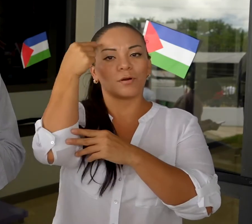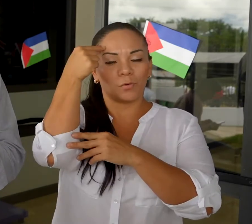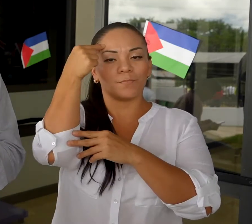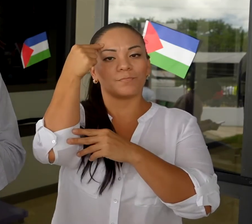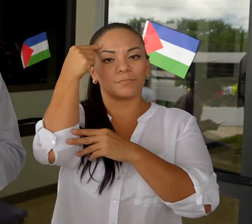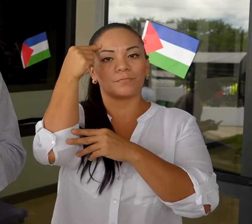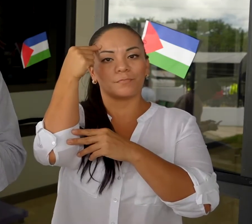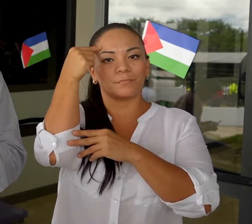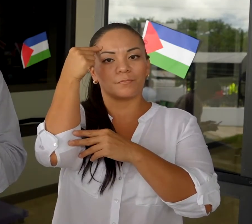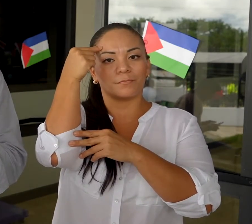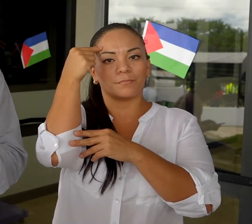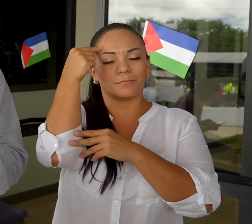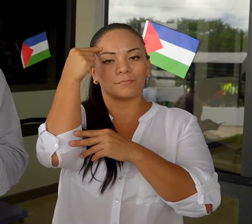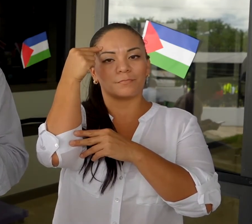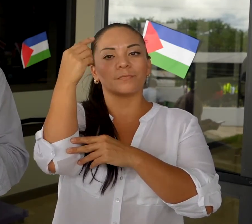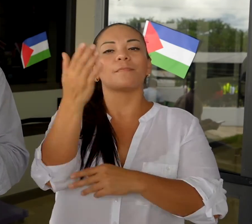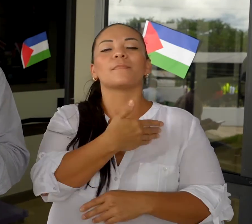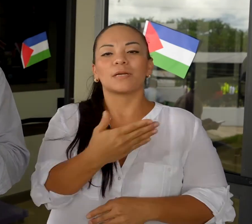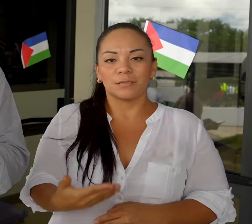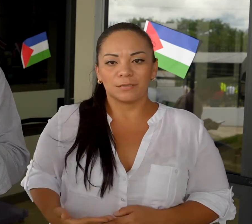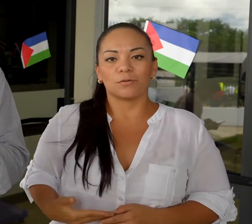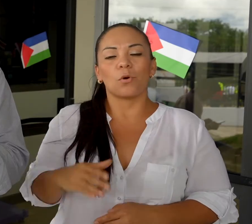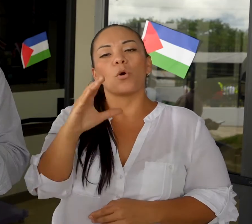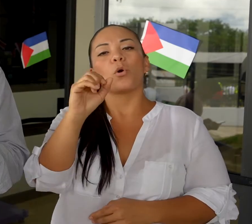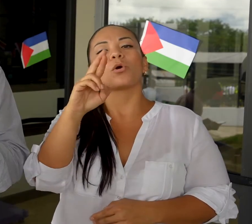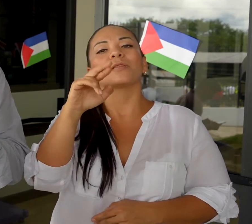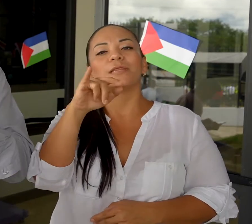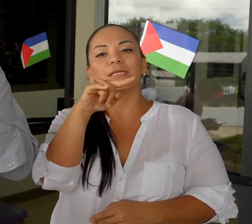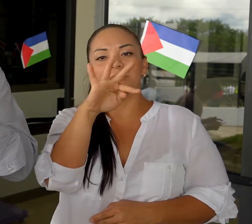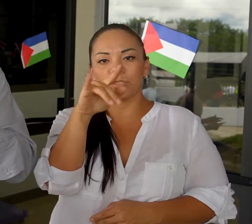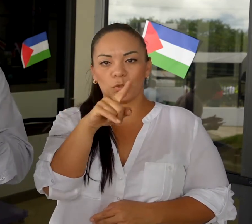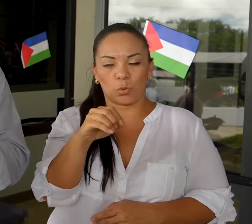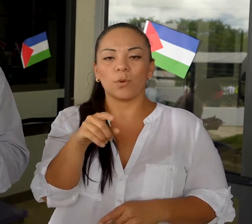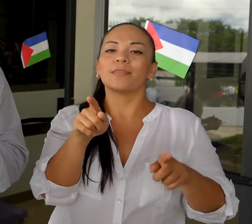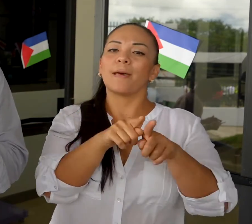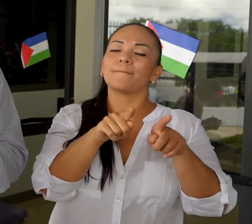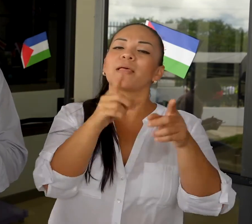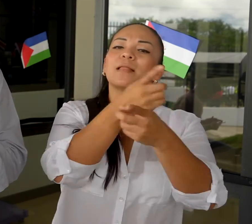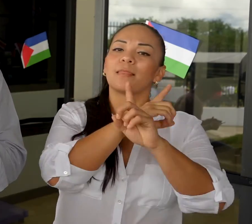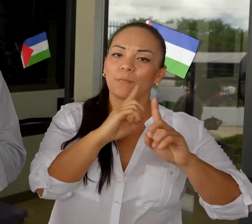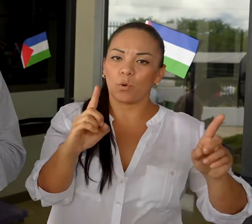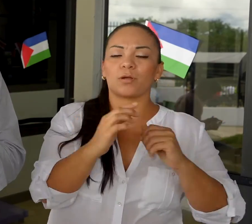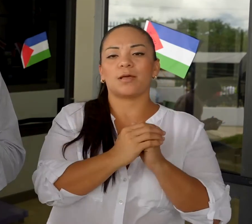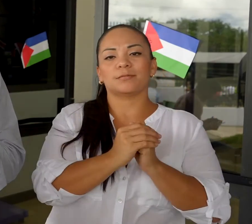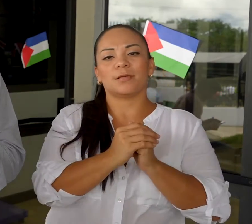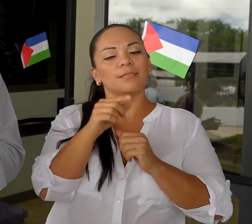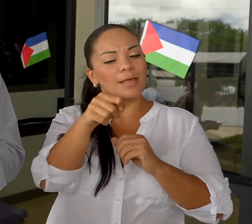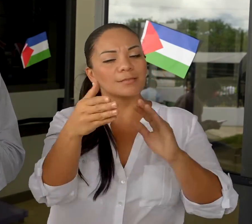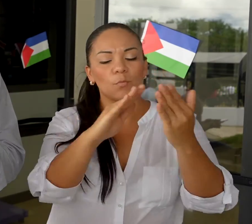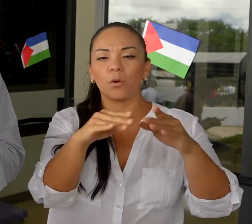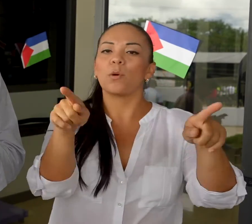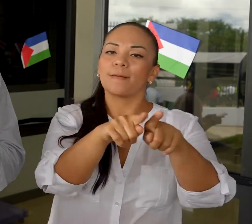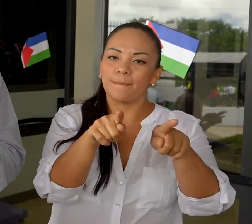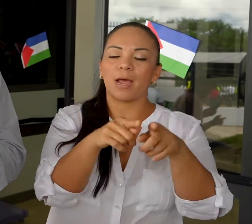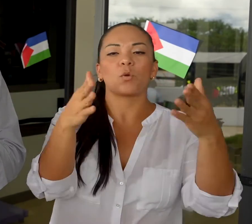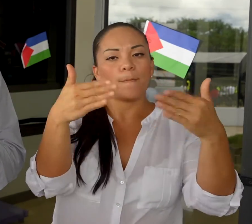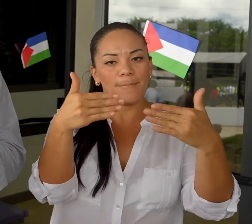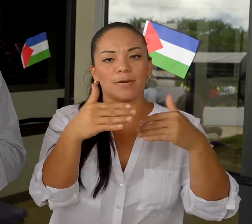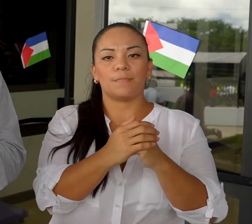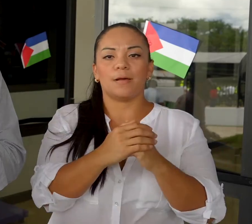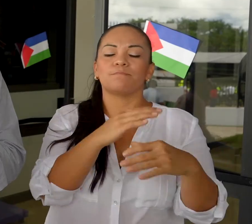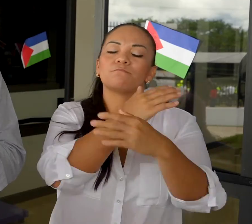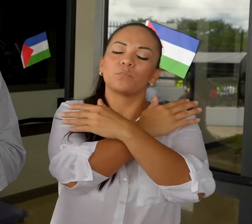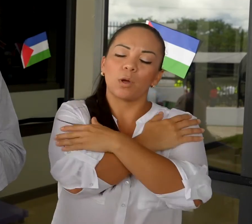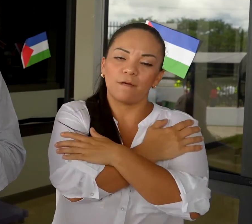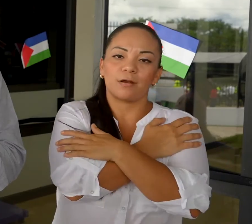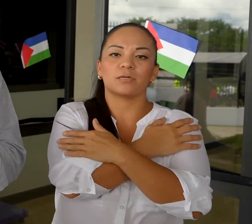del presidente cortizo y a la democracia de ese pueblo hermano de panamá un